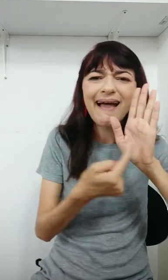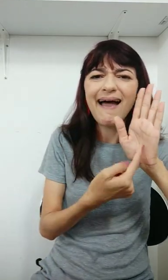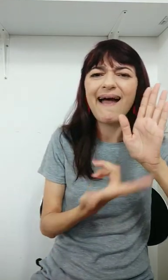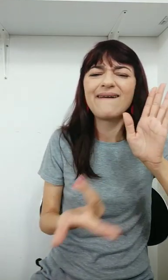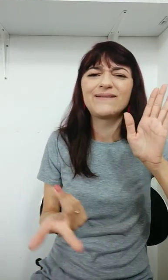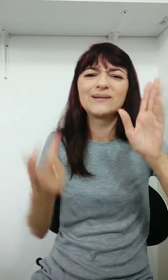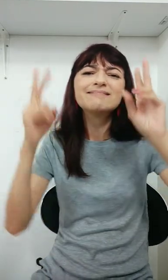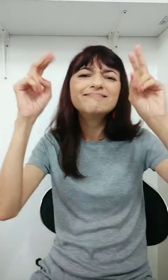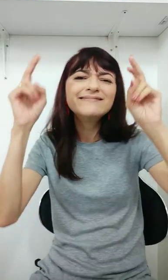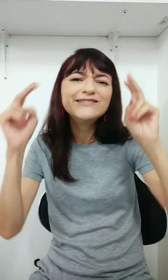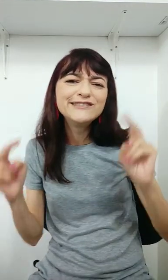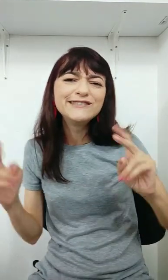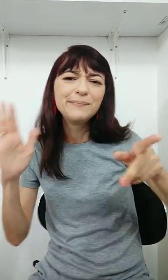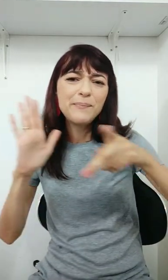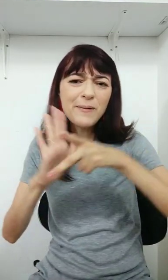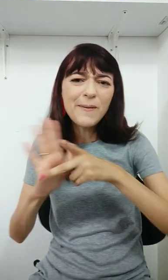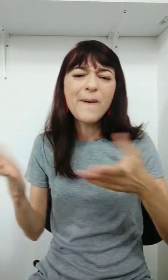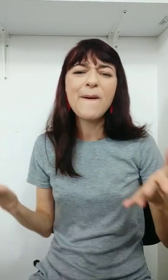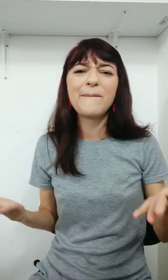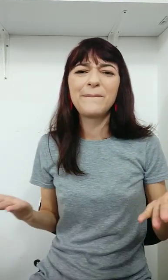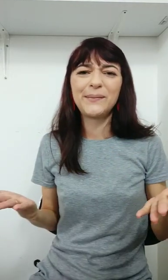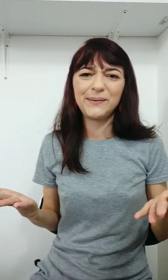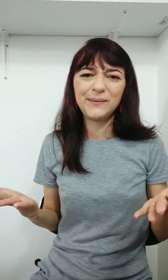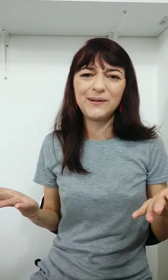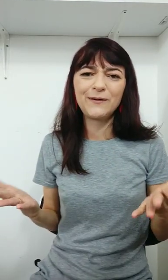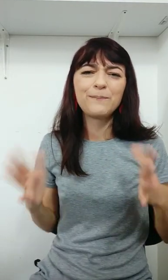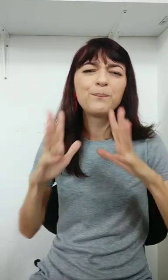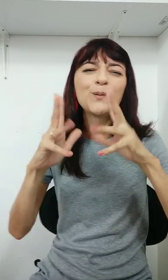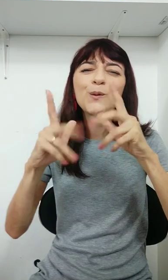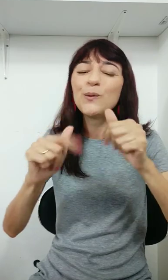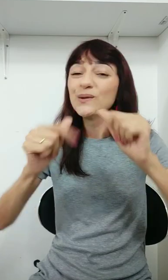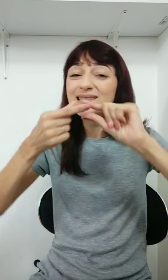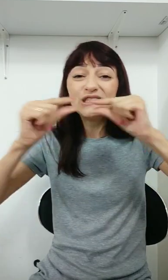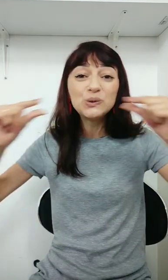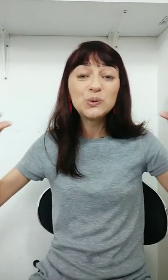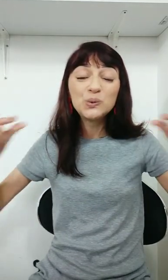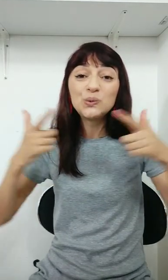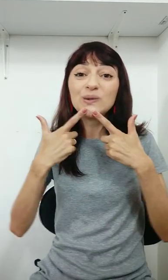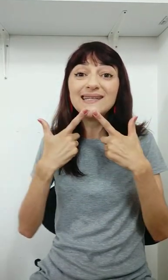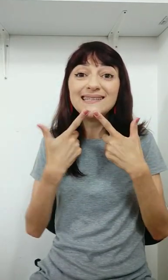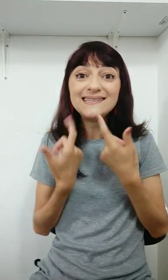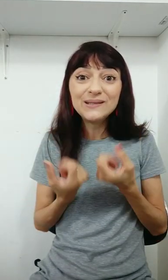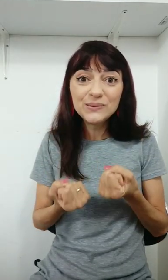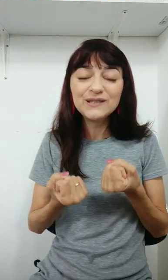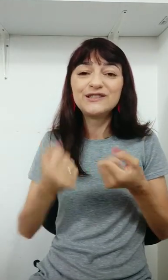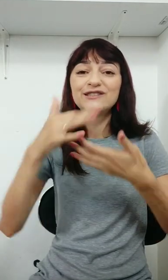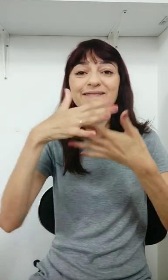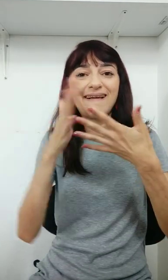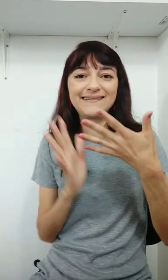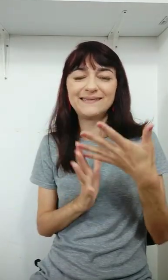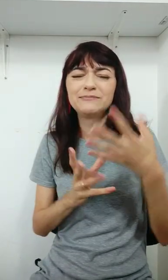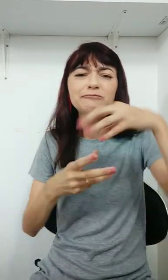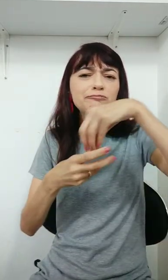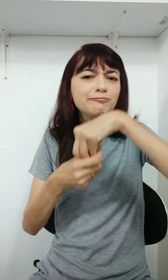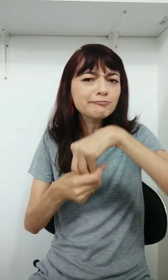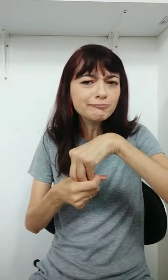são diferentes, por exemplo, das metáforas da língua portuguesa, nós já tivemos uma aula sobre isso, elas também fazem parte